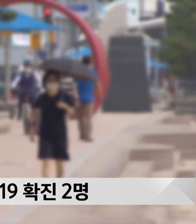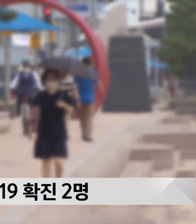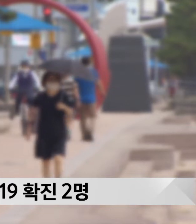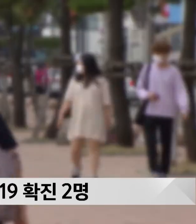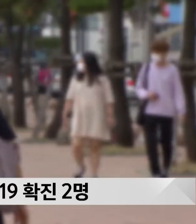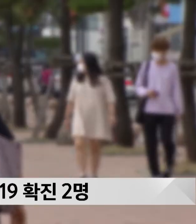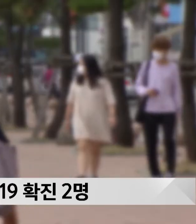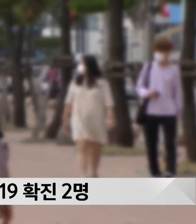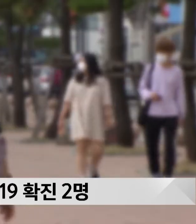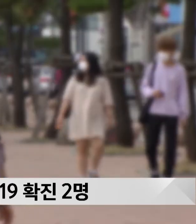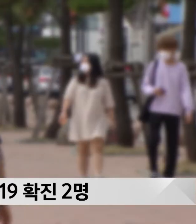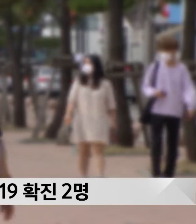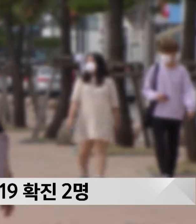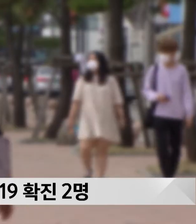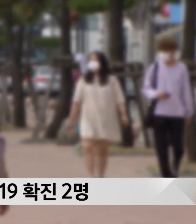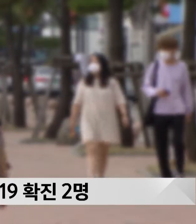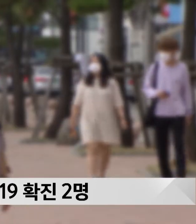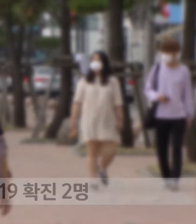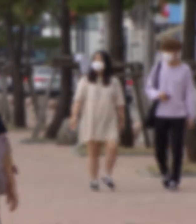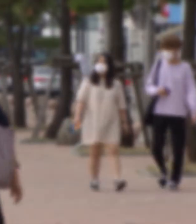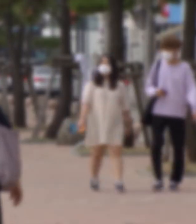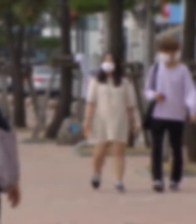집회와 관련한 서울발 유입입니다.